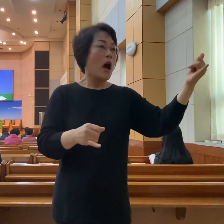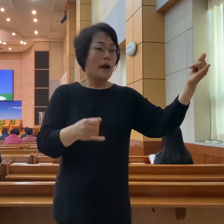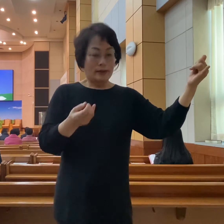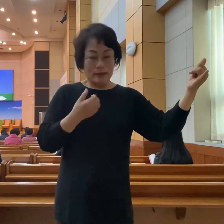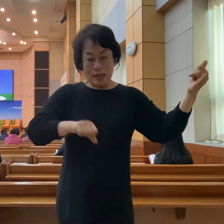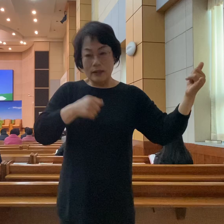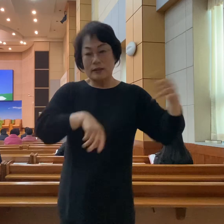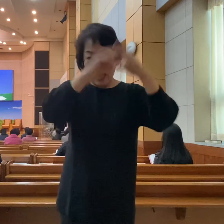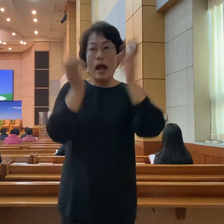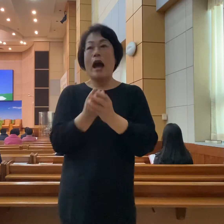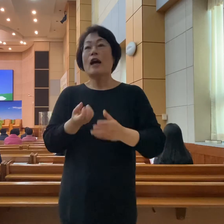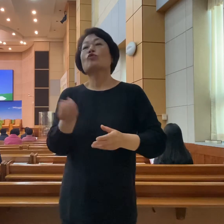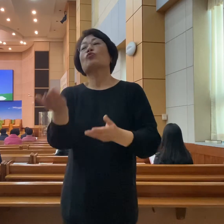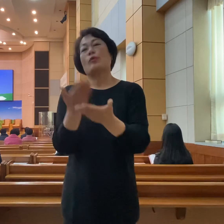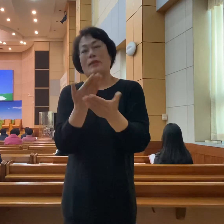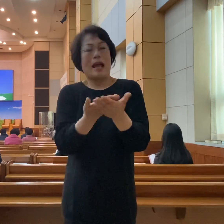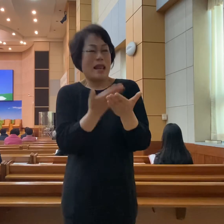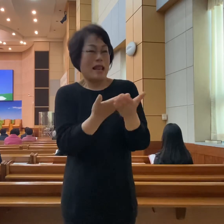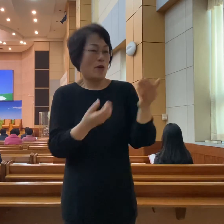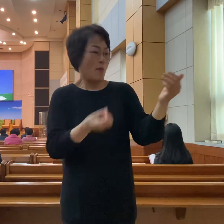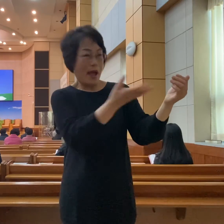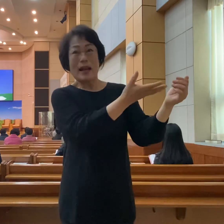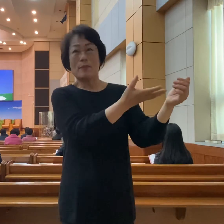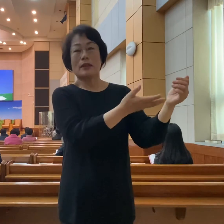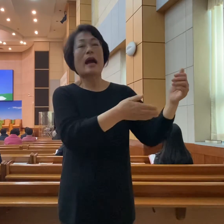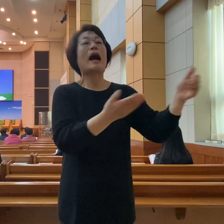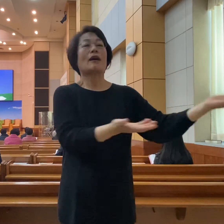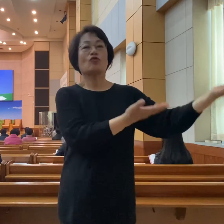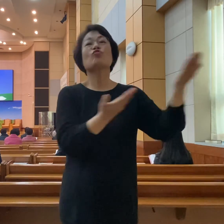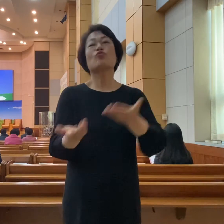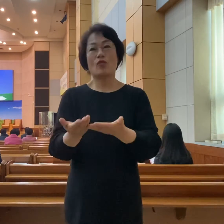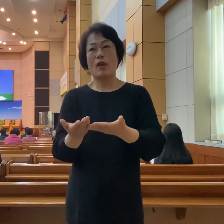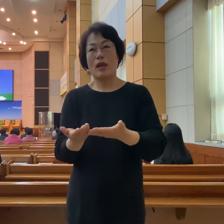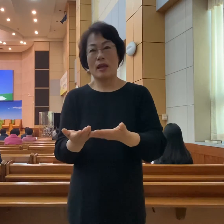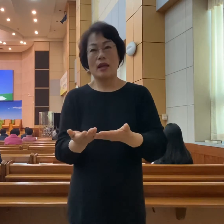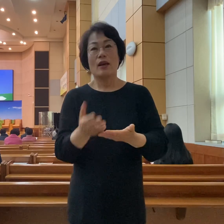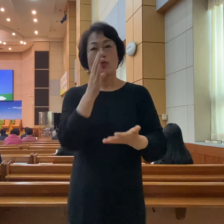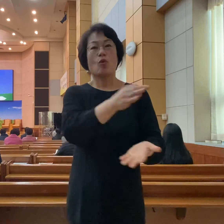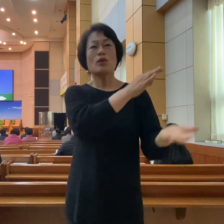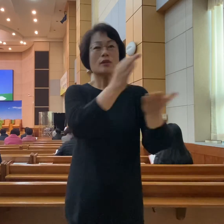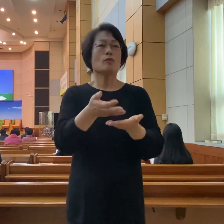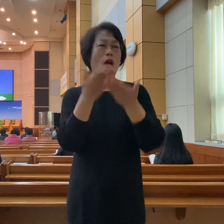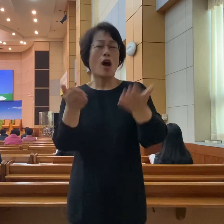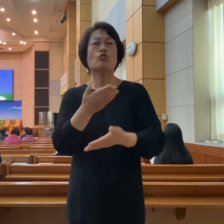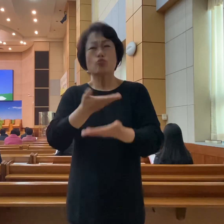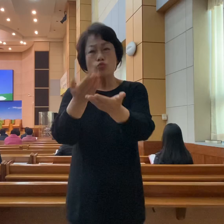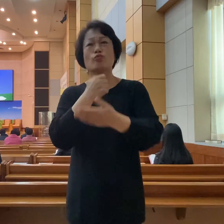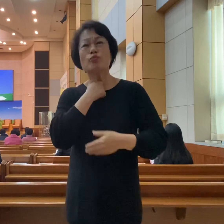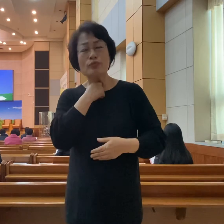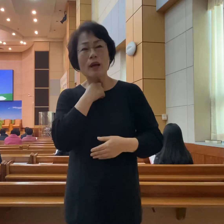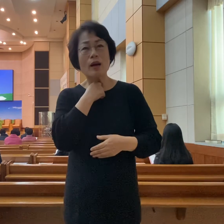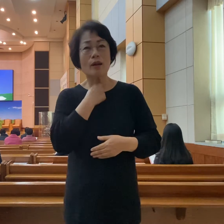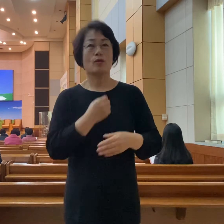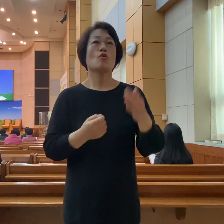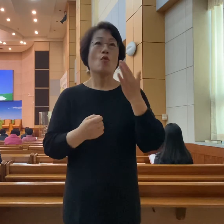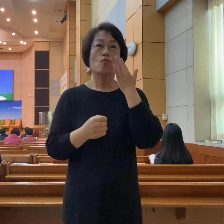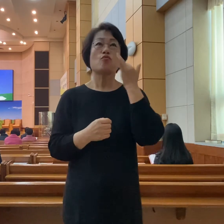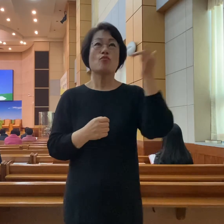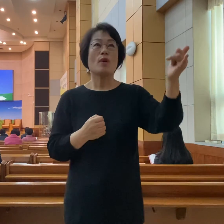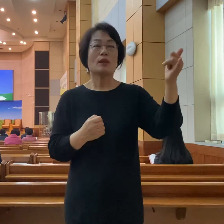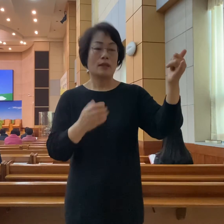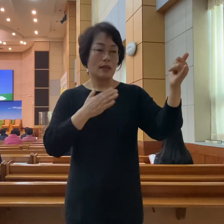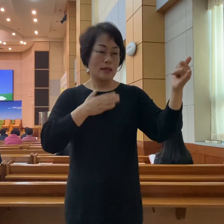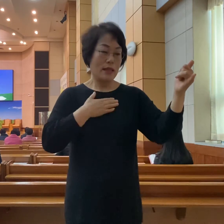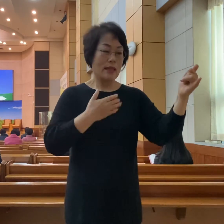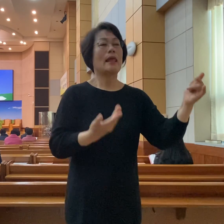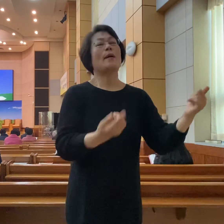어디에 있습니까? 능력이 못 되어서 못 주는 것이지 부모는 자기가 있는